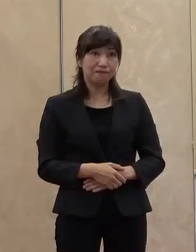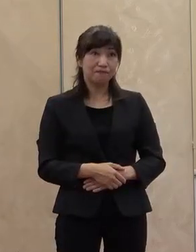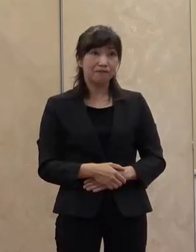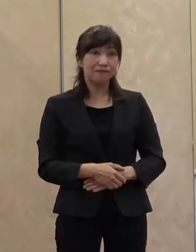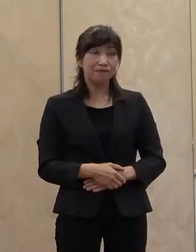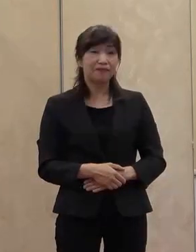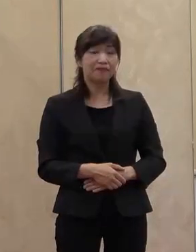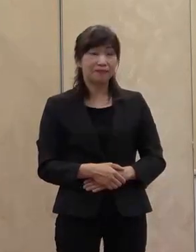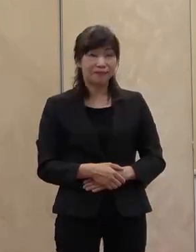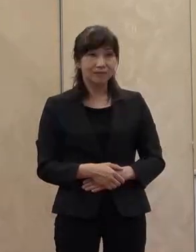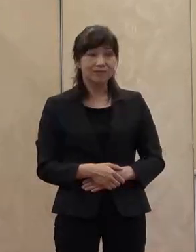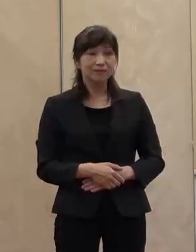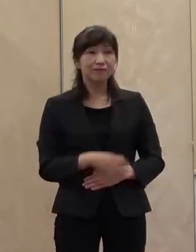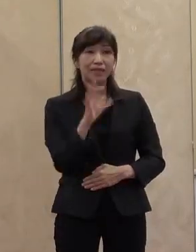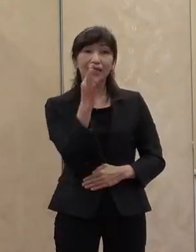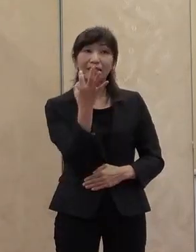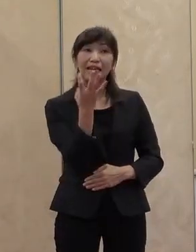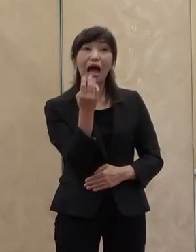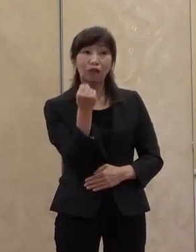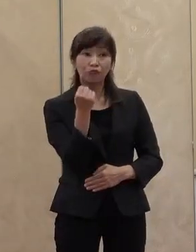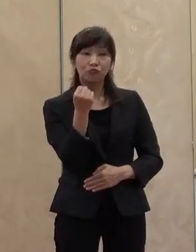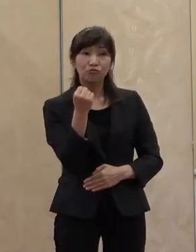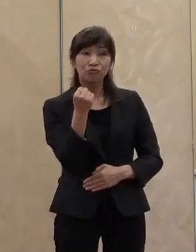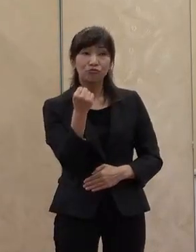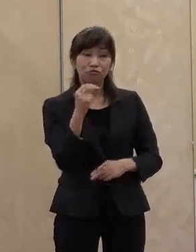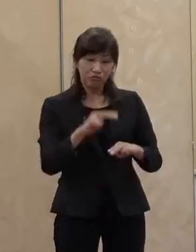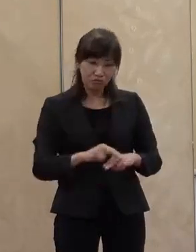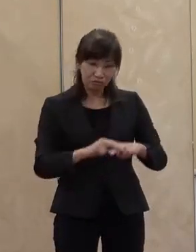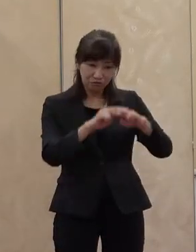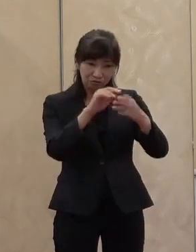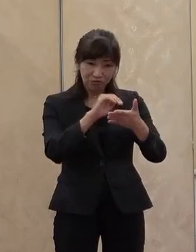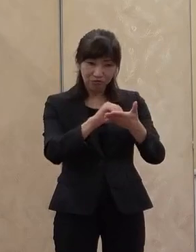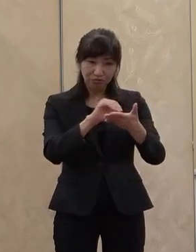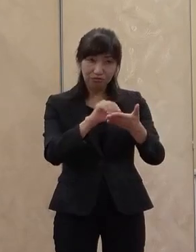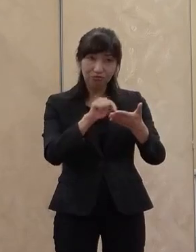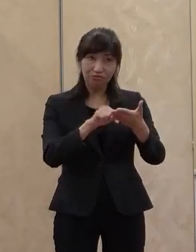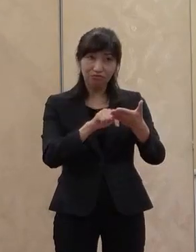それから金額、これ積算の金額はあれかな、